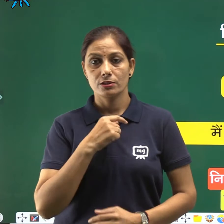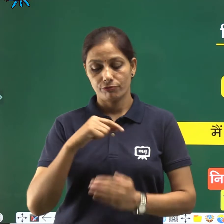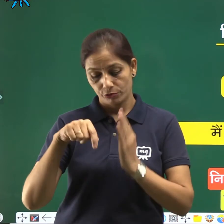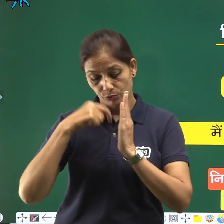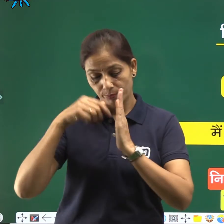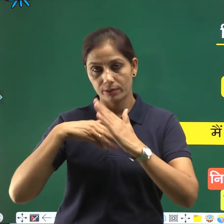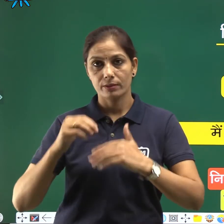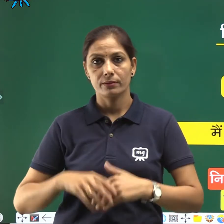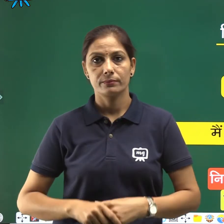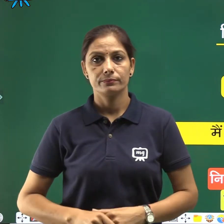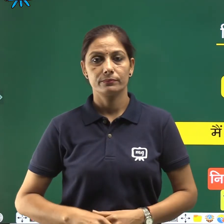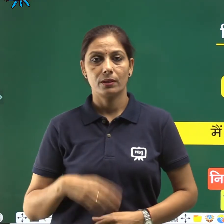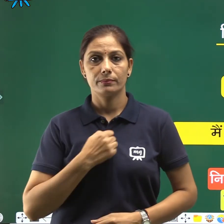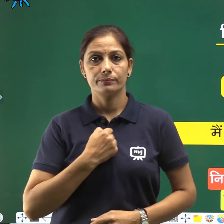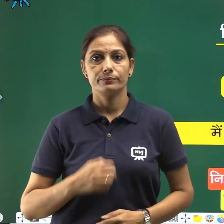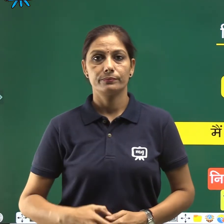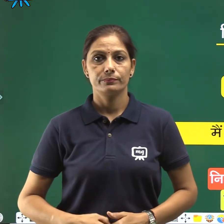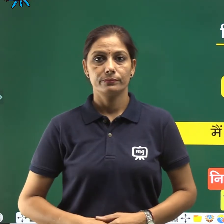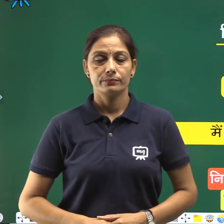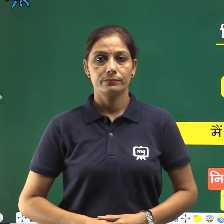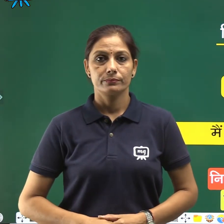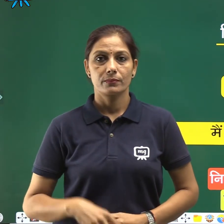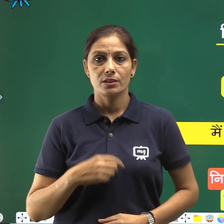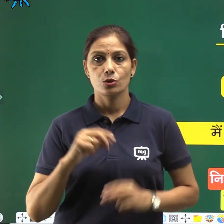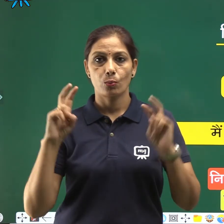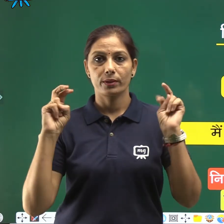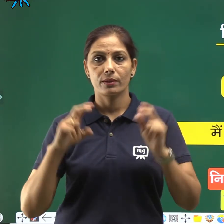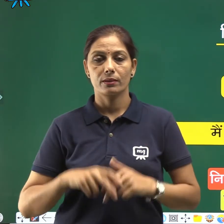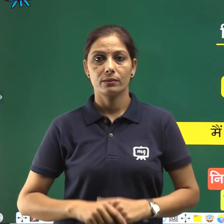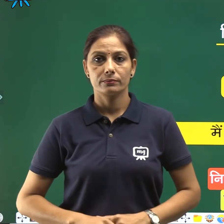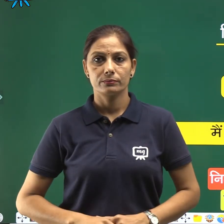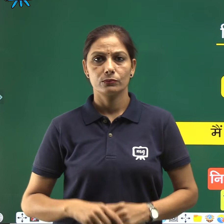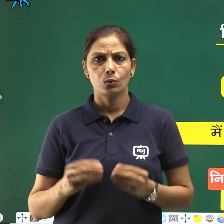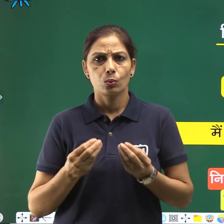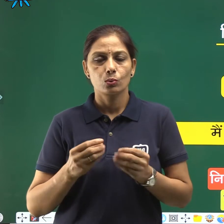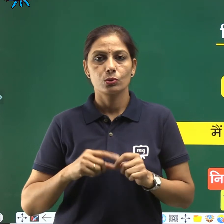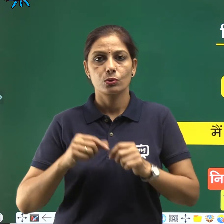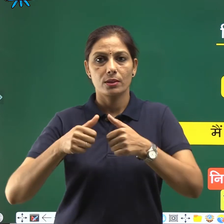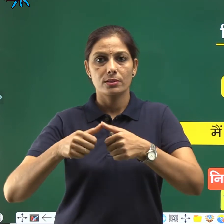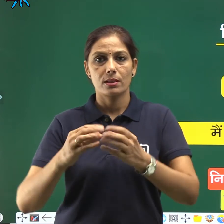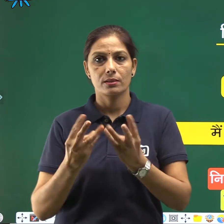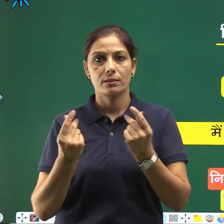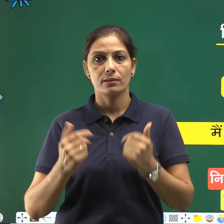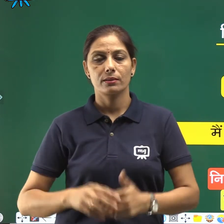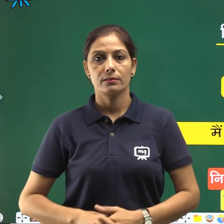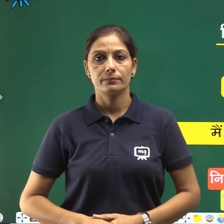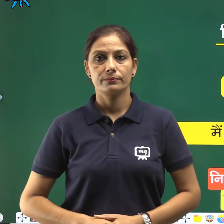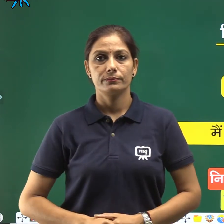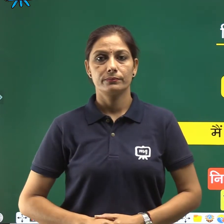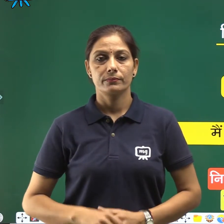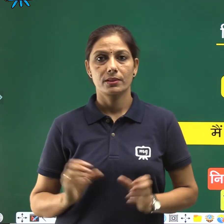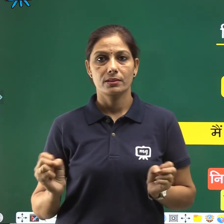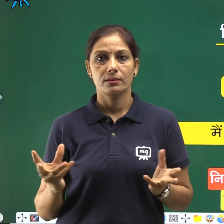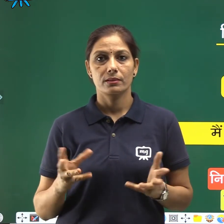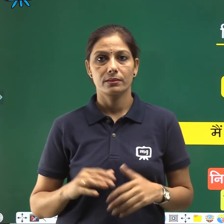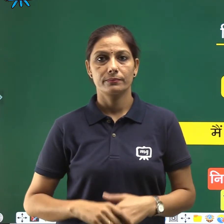में हम इस अध्याय के कुछ प्रश्नोत्तर हल करेंगे। शुरू